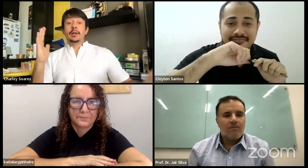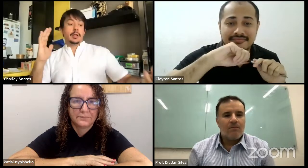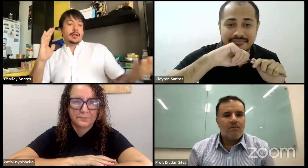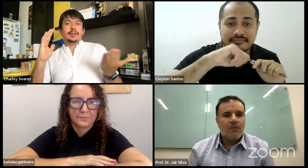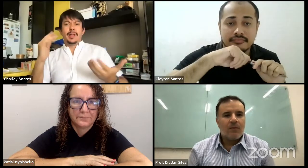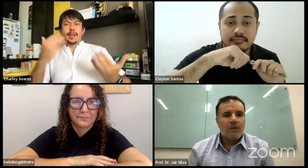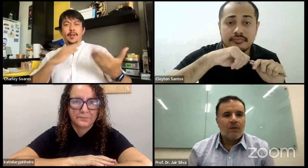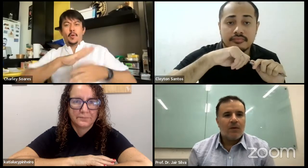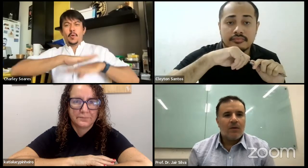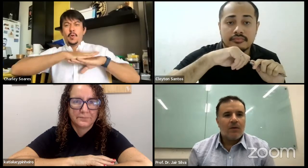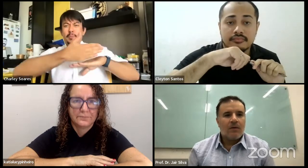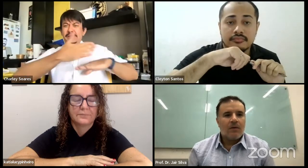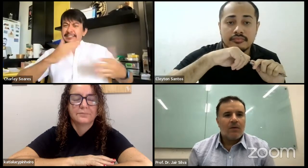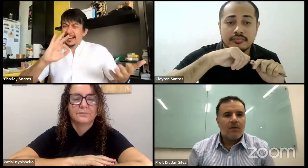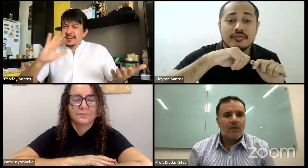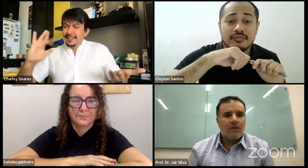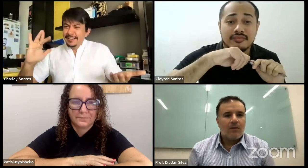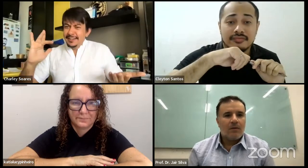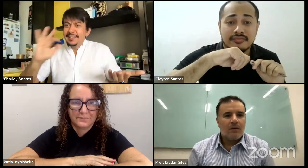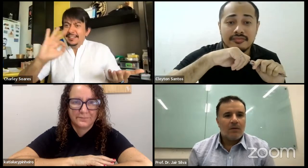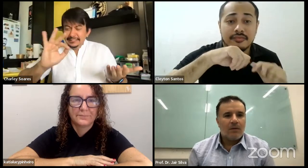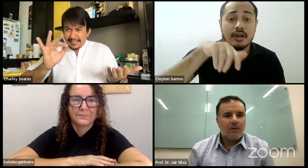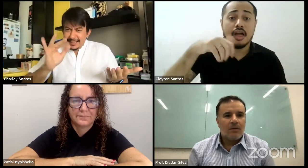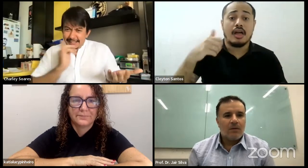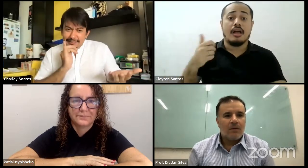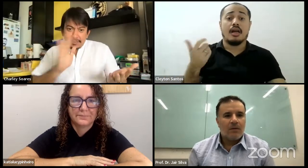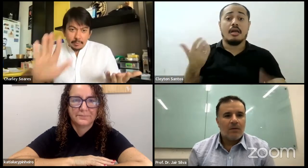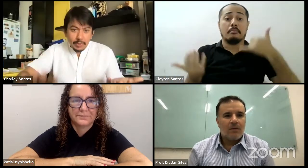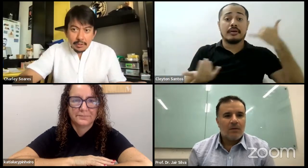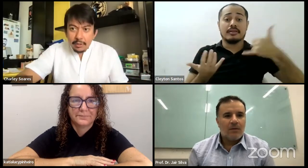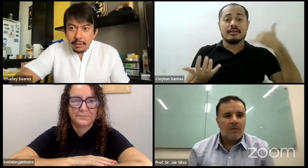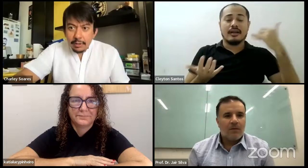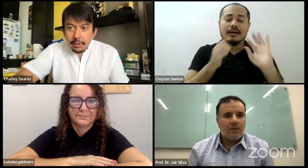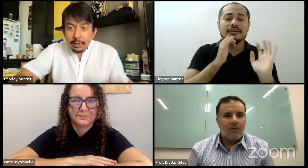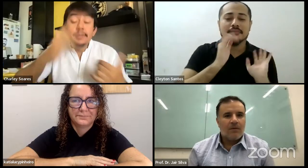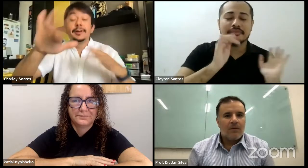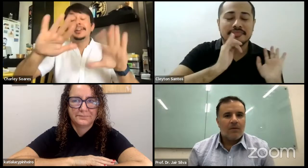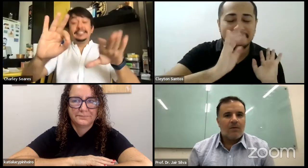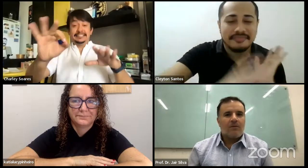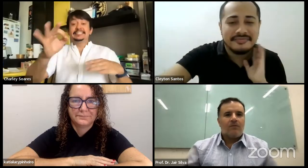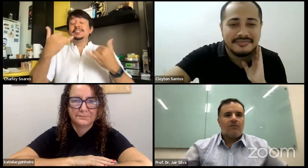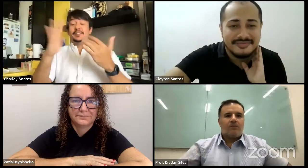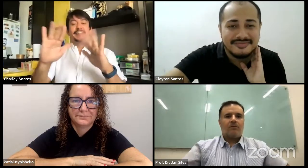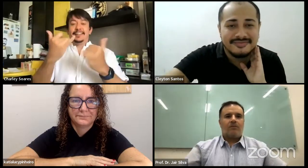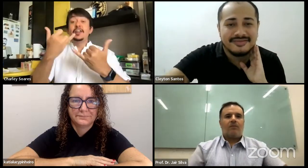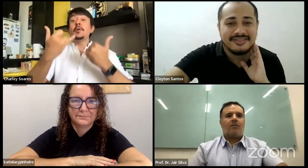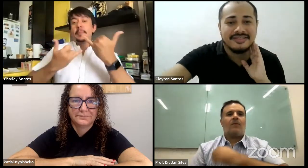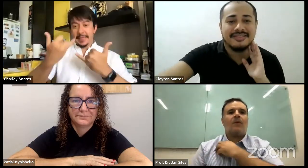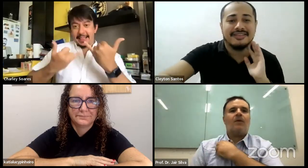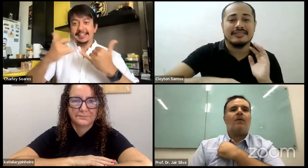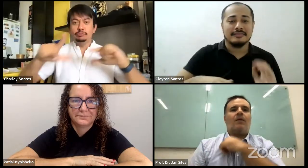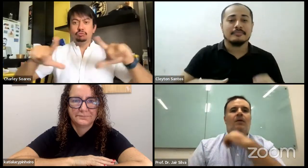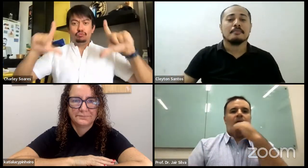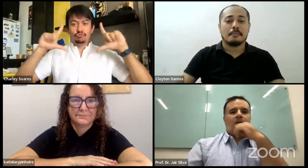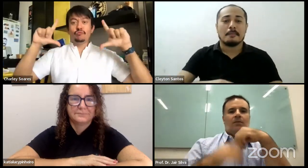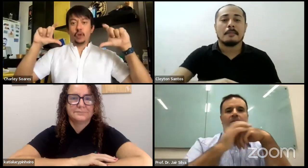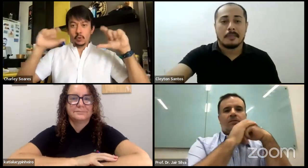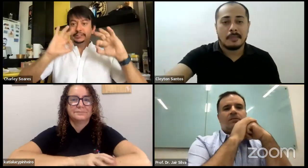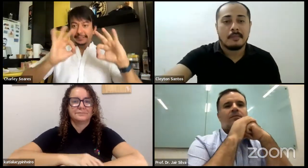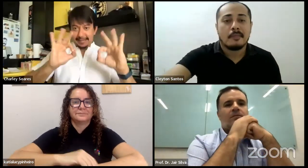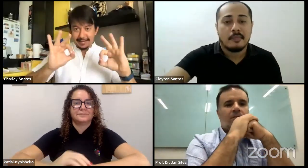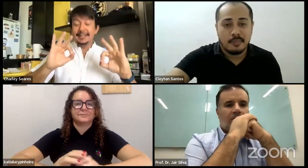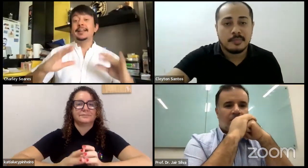por exemplo, tem uma imagem de namorar, né? Também tem um notebook do lado. Deixa eu te mostrar. Acho que você sabe qual